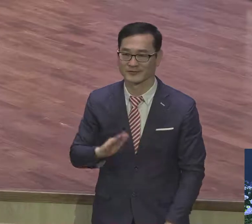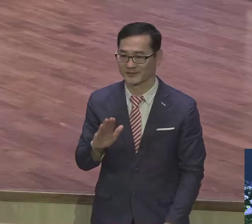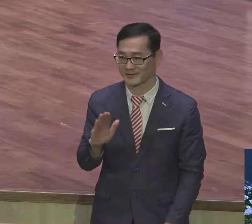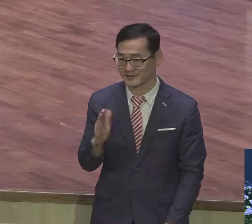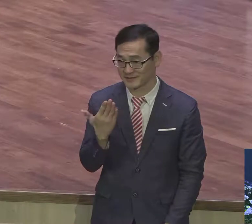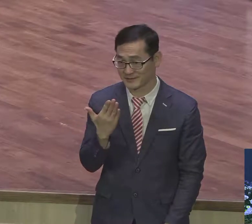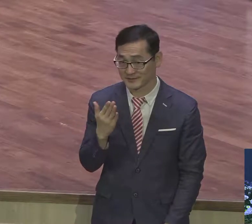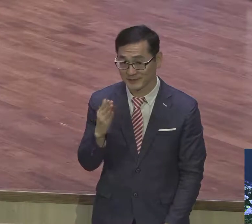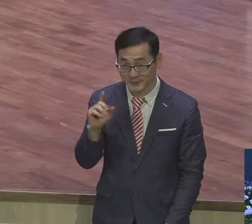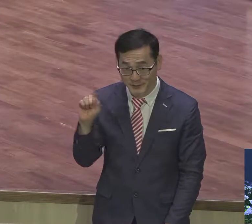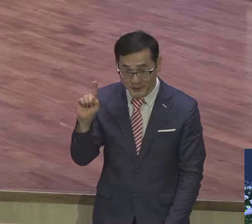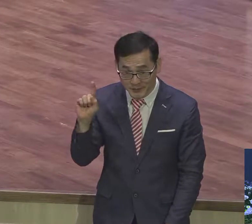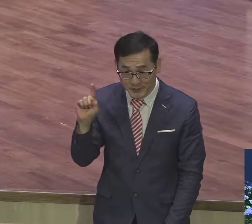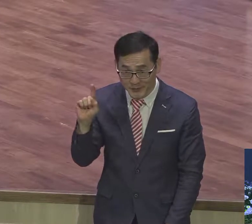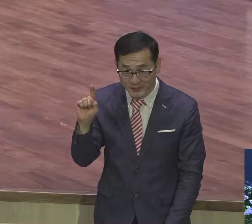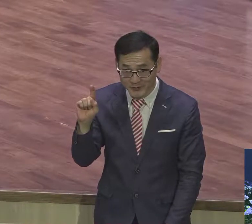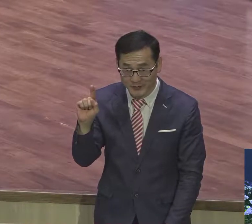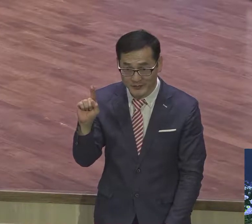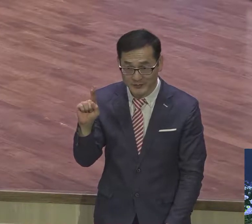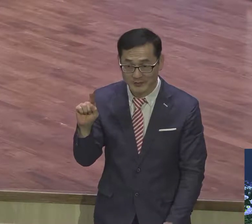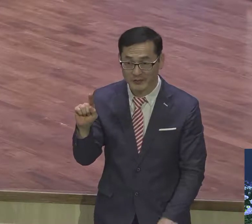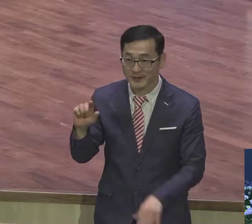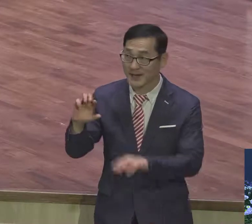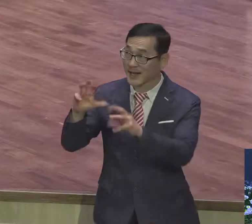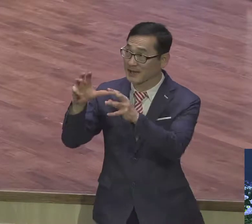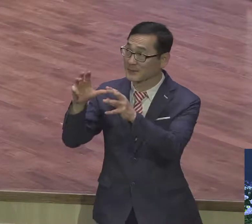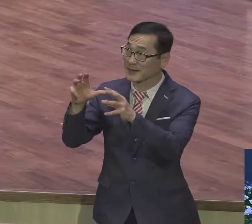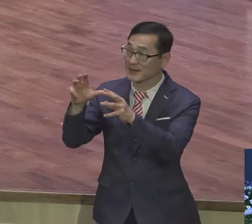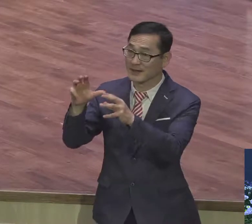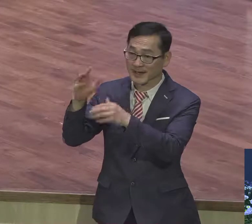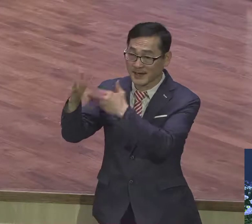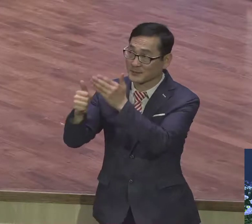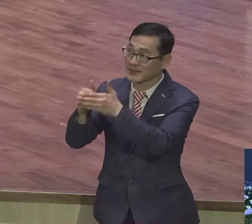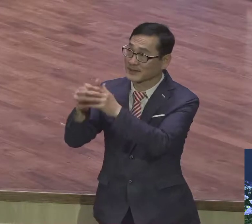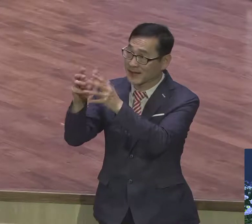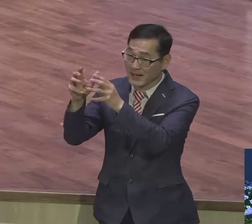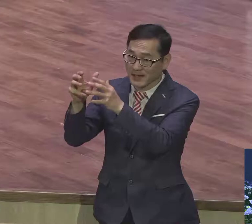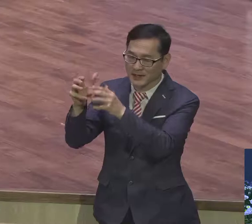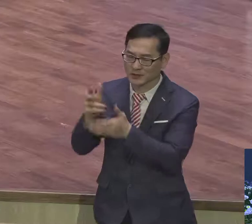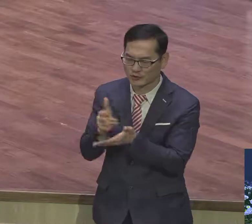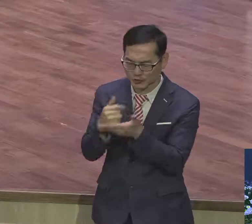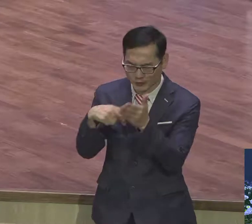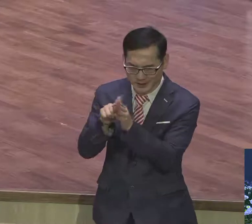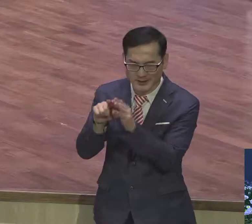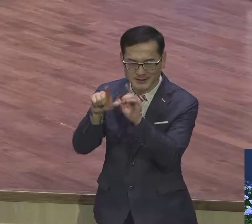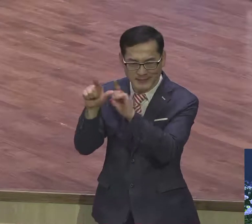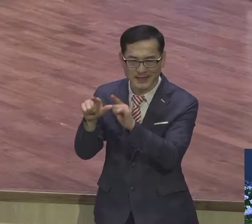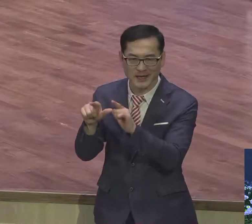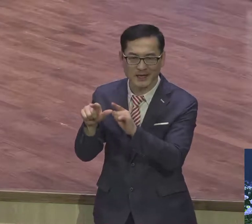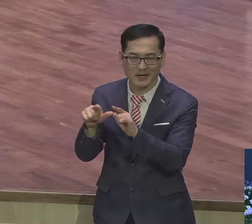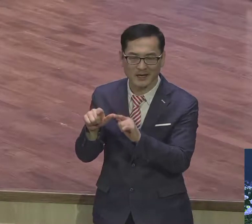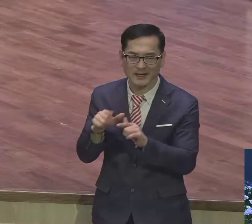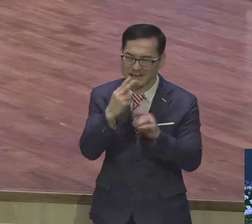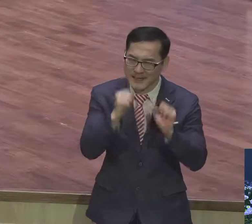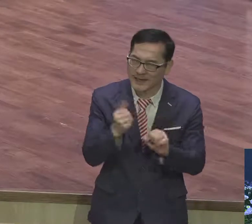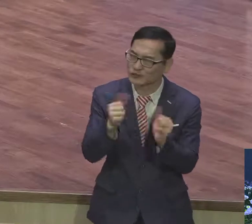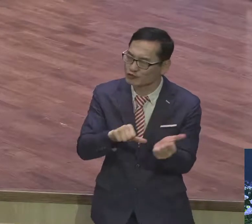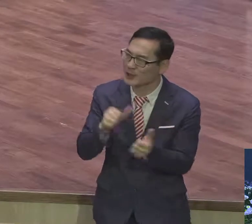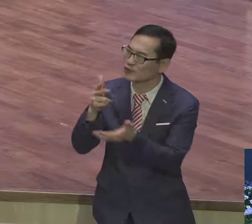그게 뭐예요? 하나님의 나라를 주고 사나 주고 나 주의 끝이로다. 내가 주를 위해 산다 그게 무슨 뭐라고요?